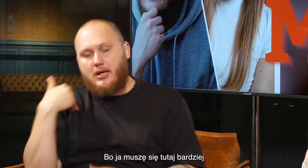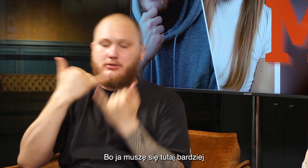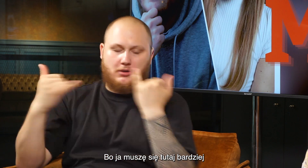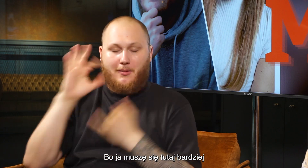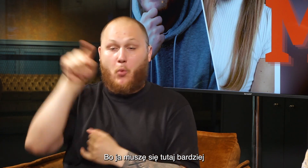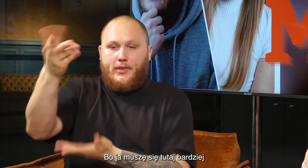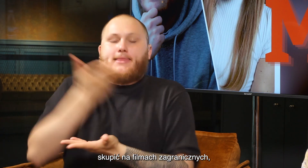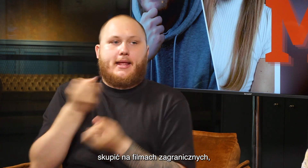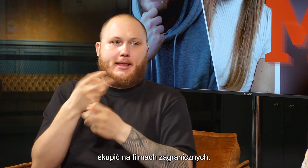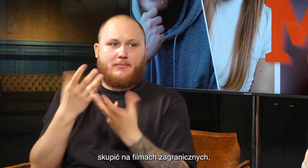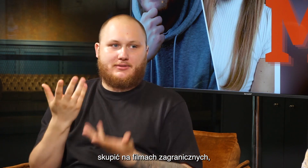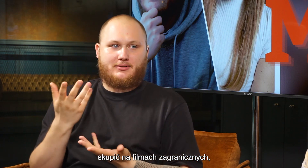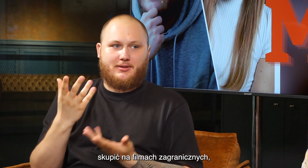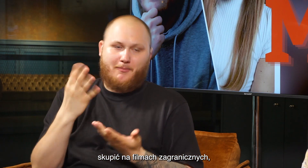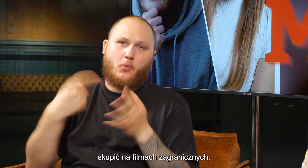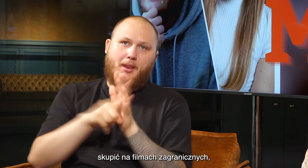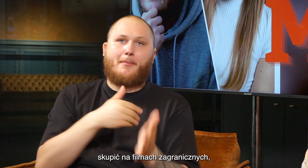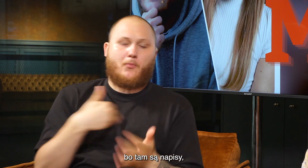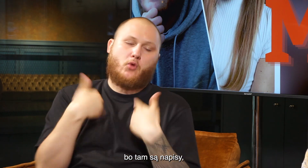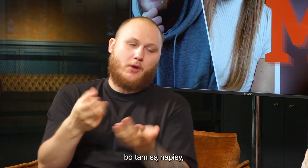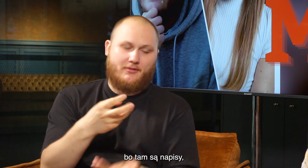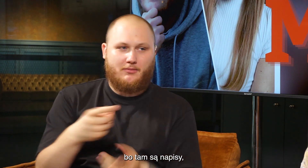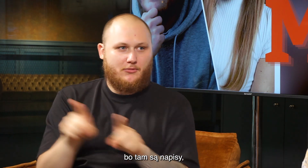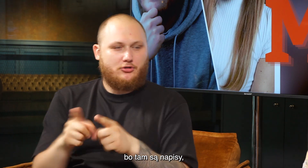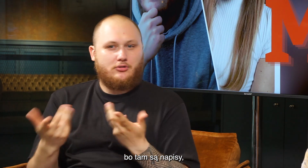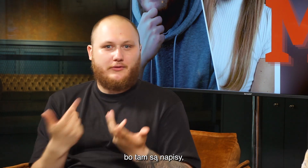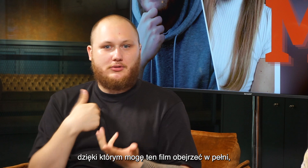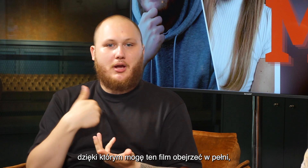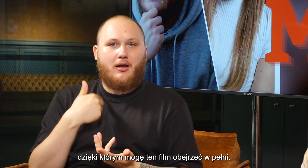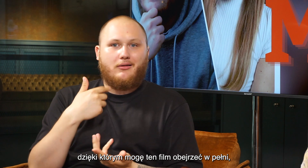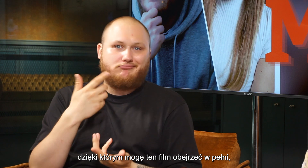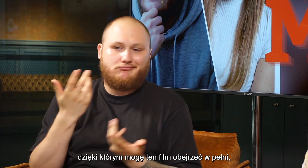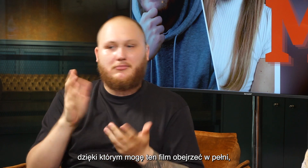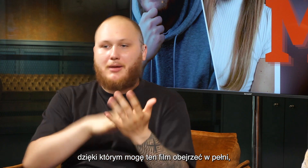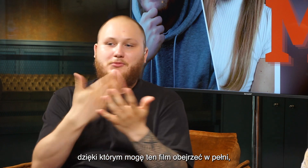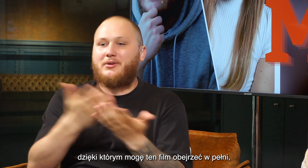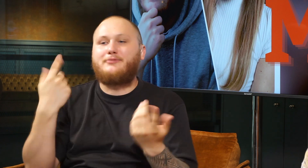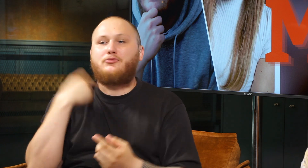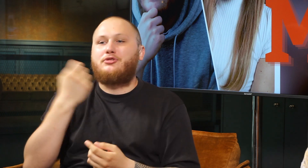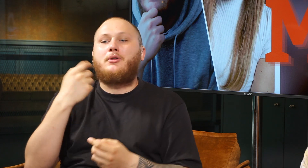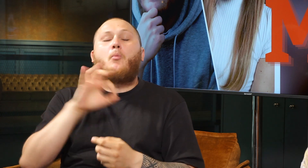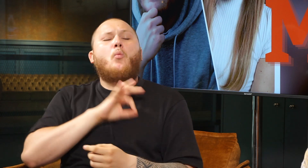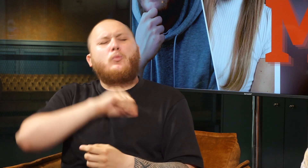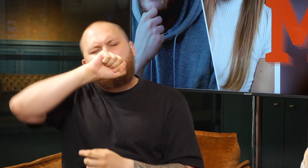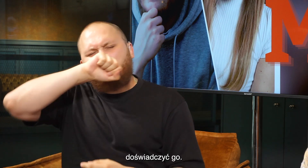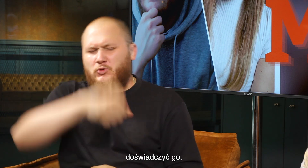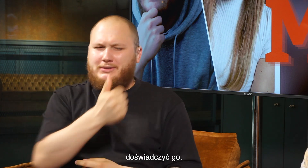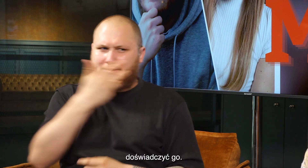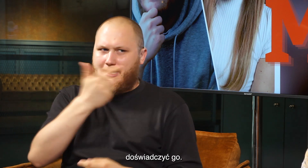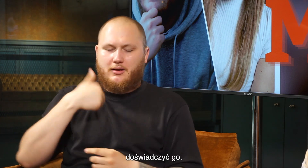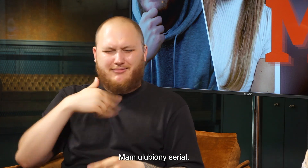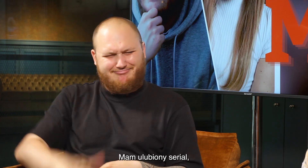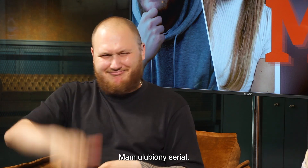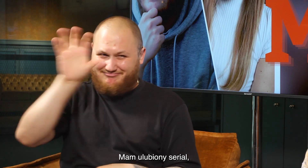ja muszę się tutaj bardziej skupić na filmach zagranicznych, bo tam są napisy, które mogę czytać, dzięki temu mogę ten film obejrzeć w pełni, go